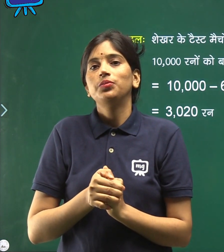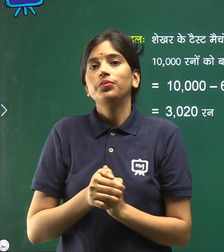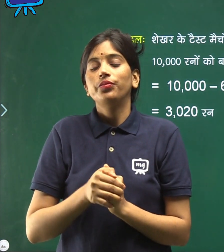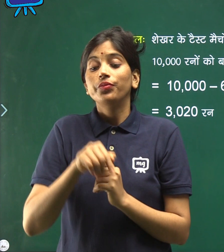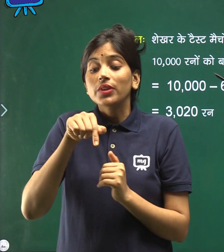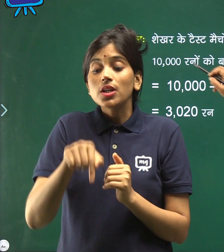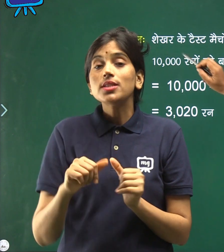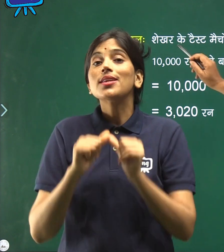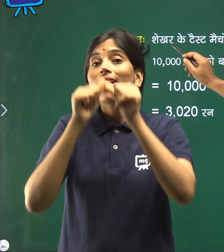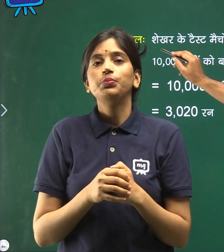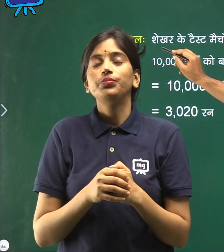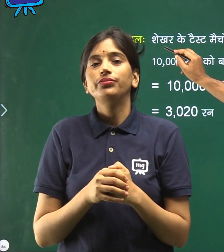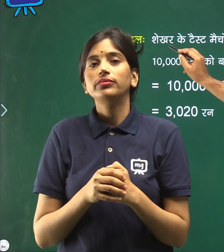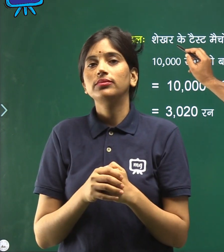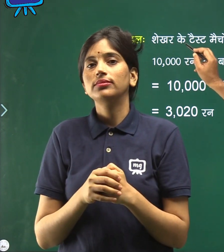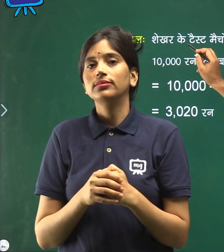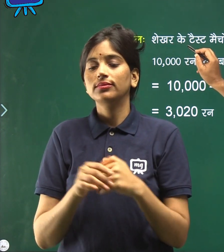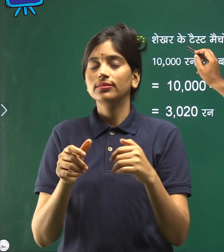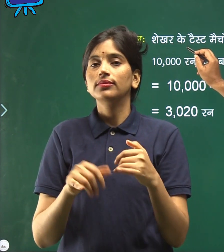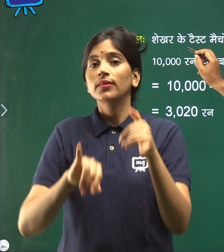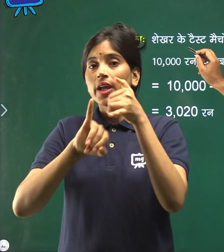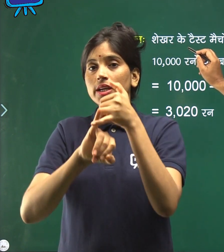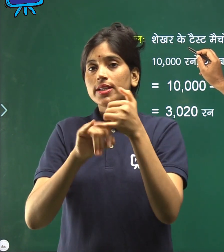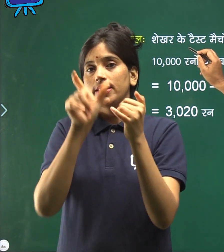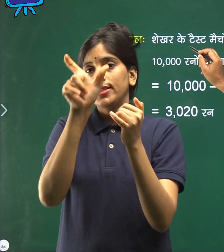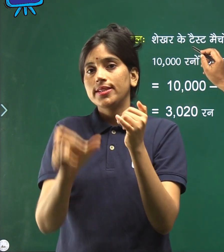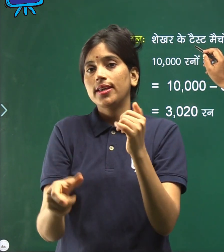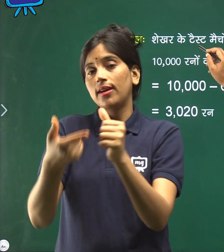इसका हल देखो। शेखर के